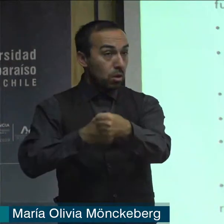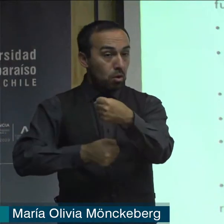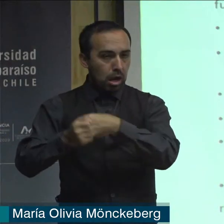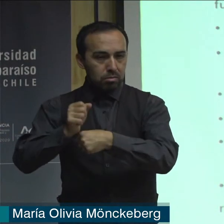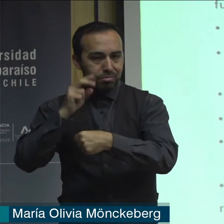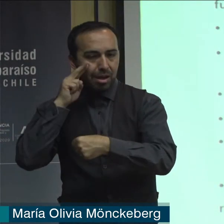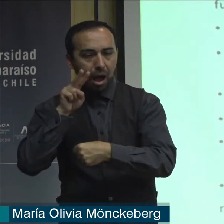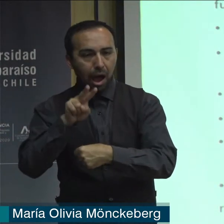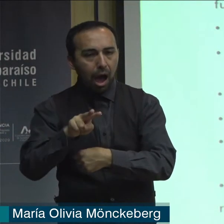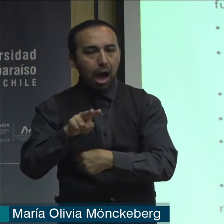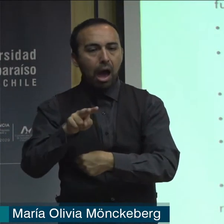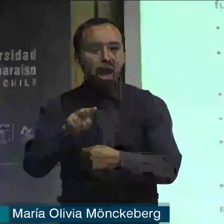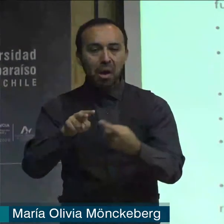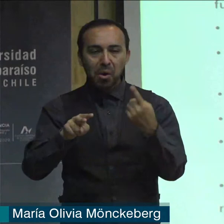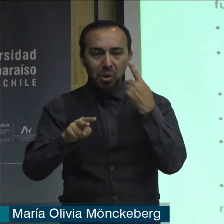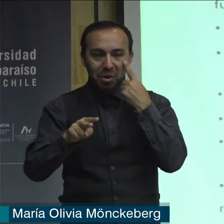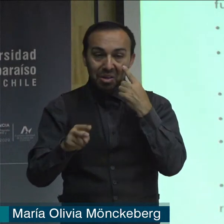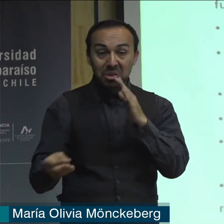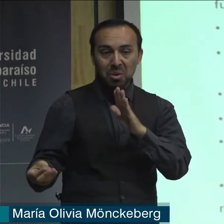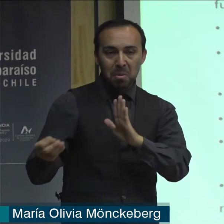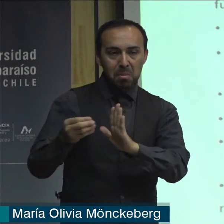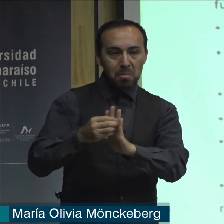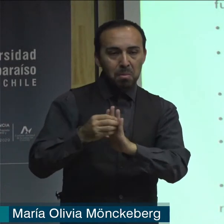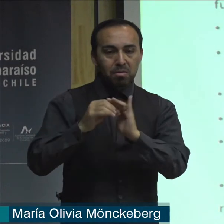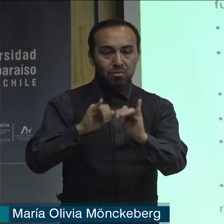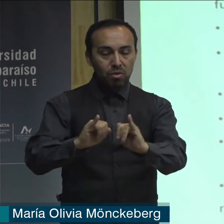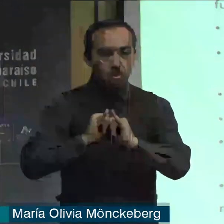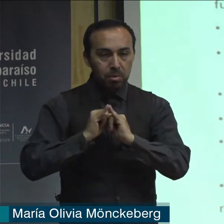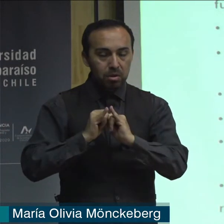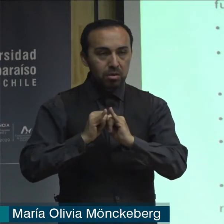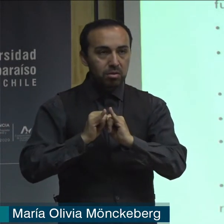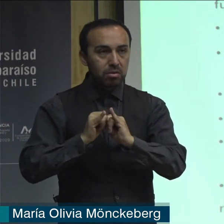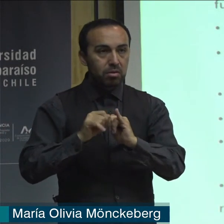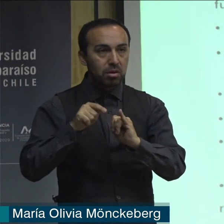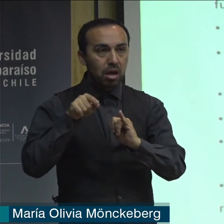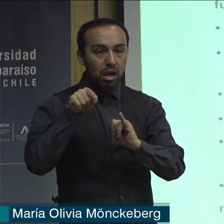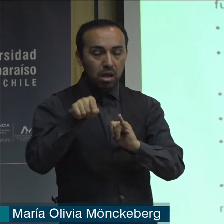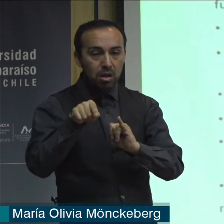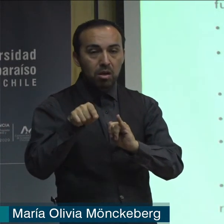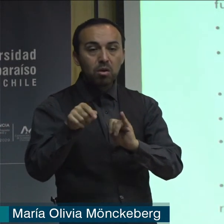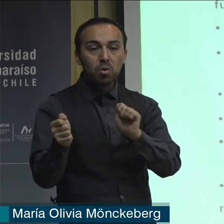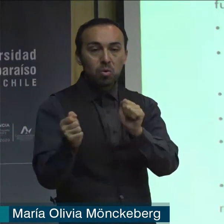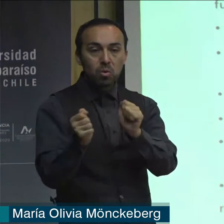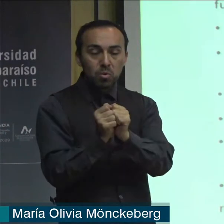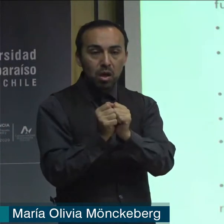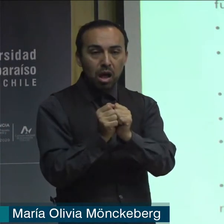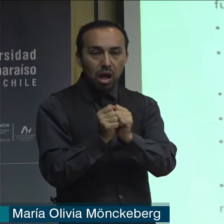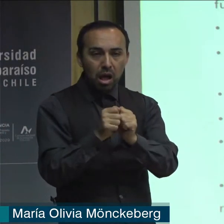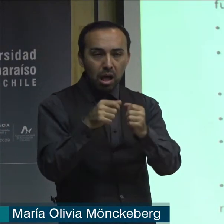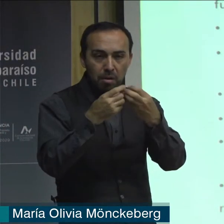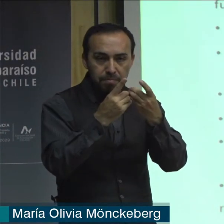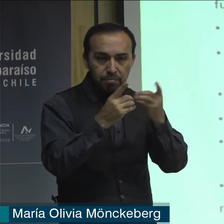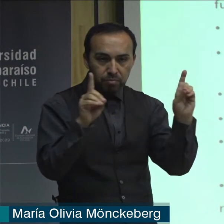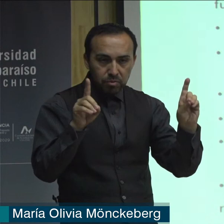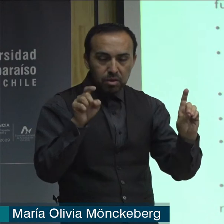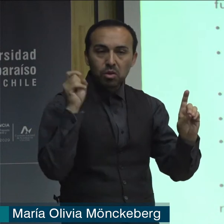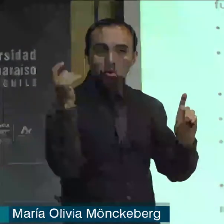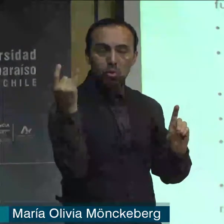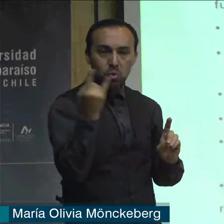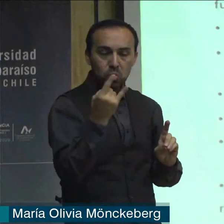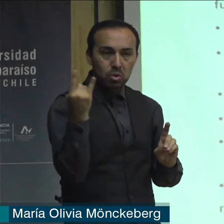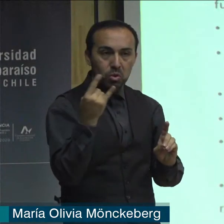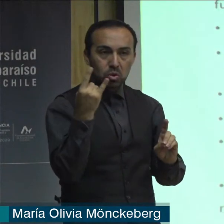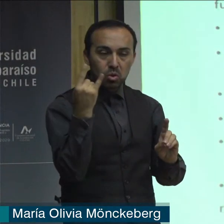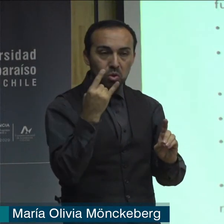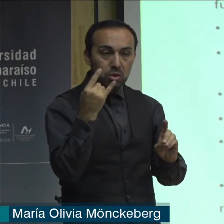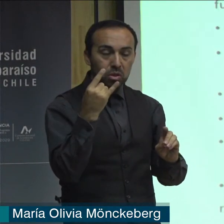con la privatización se está privatización de la educación superior con la de la educación